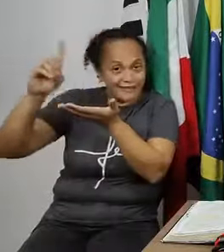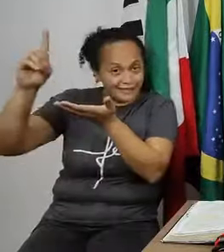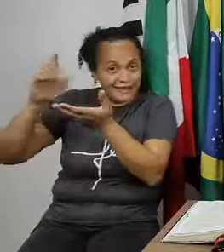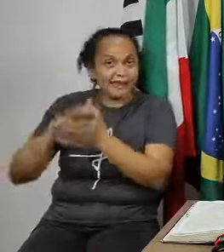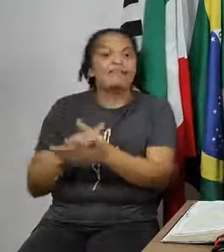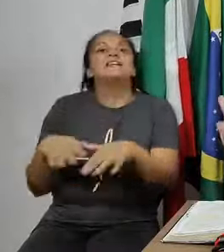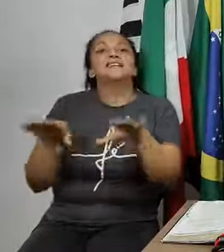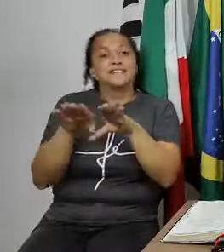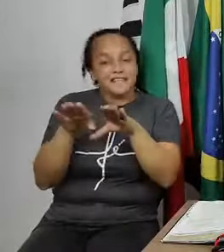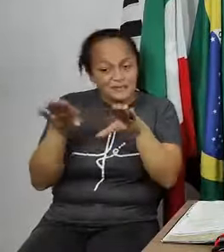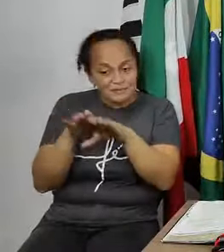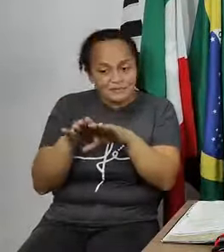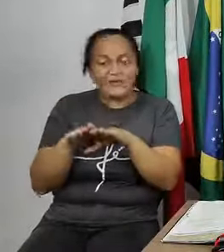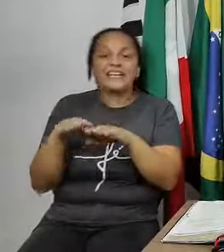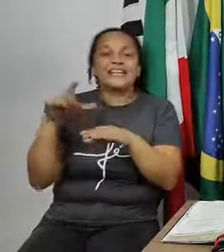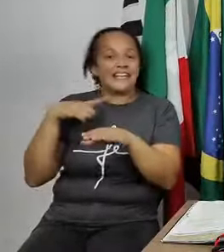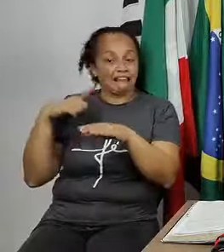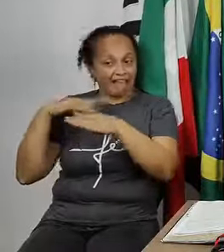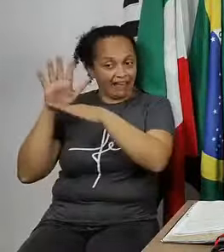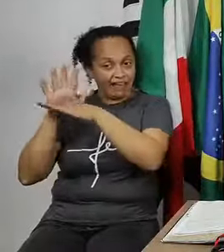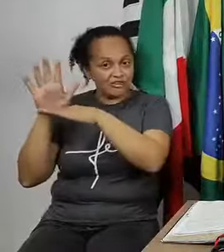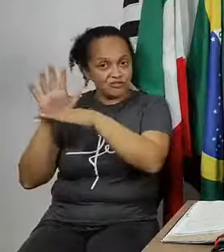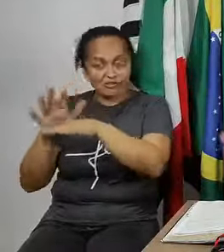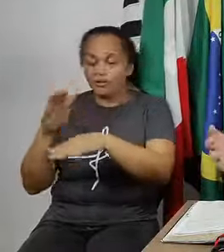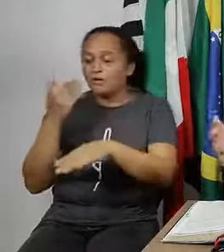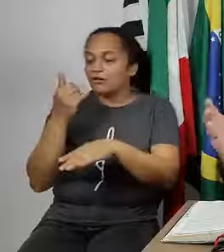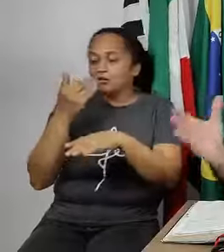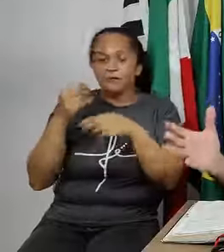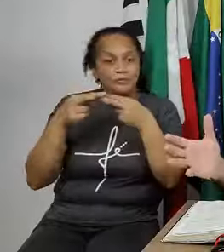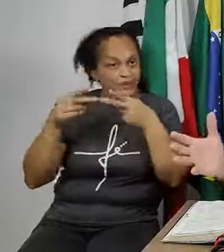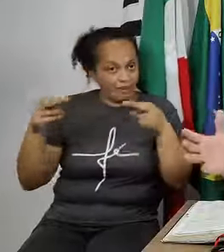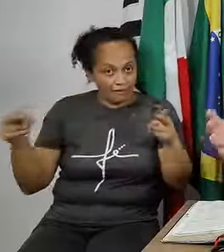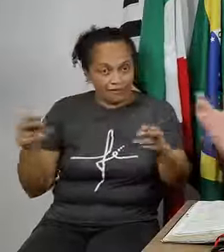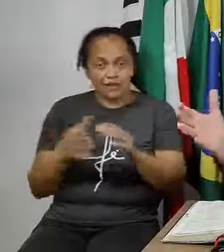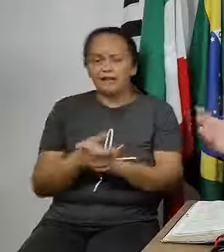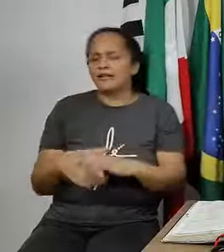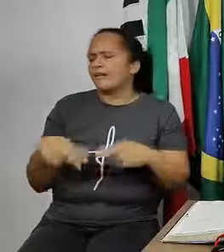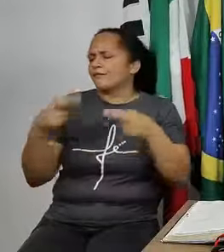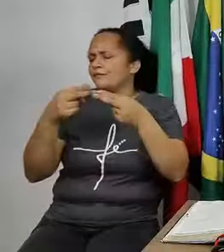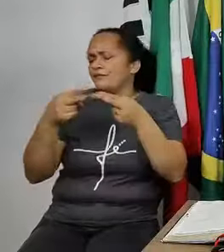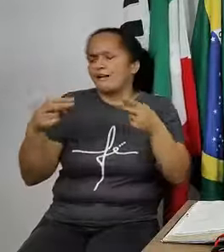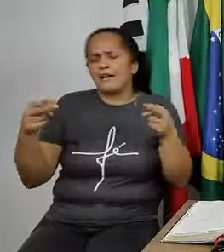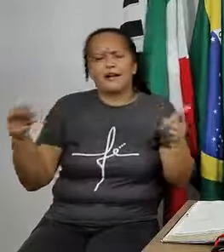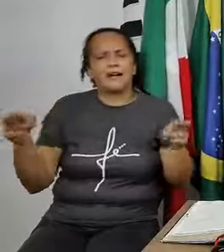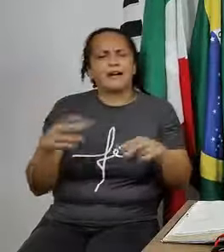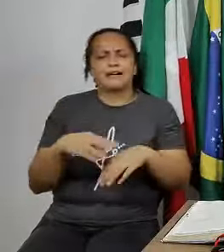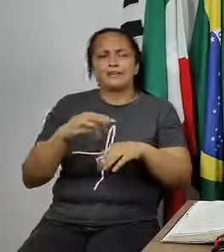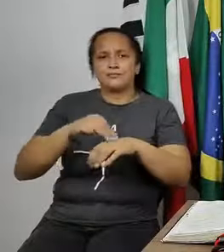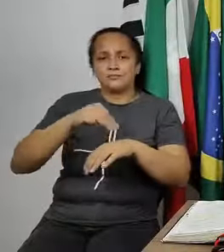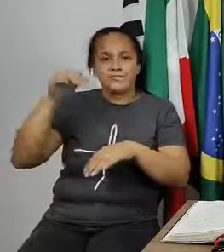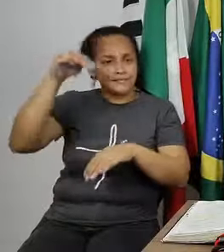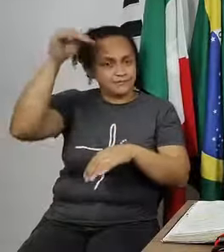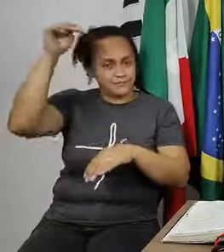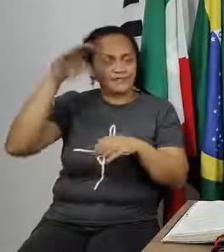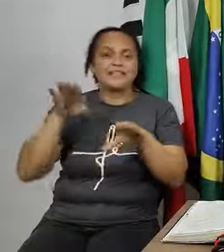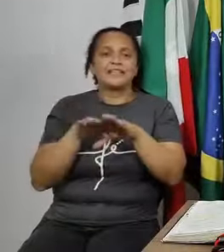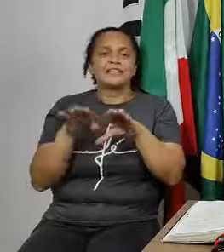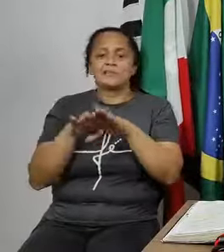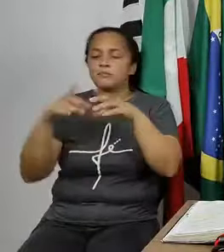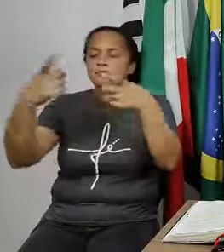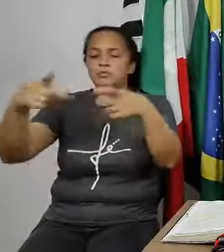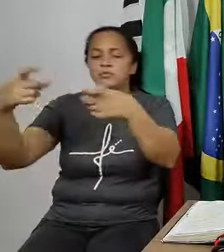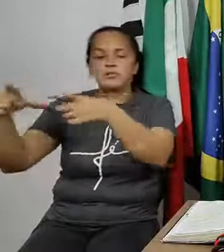necessitados estão sendo socorridos, dezenas de missionários e ONGs assistidas e o nome de Cristo